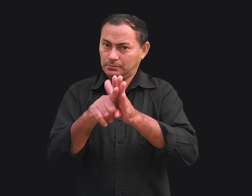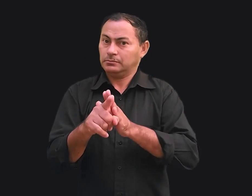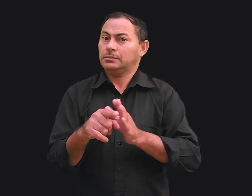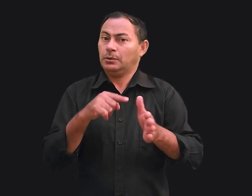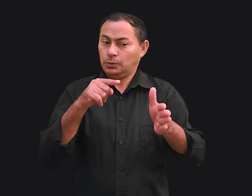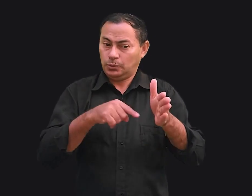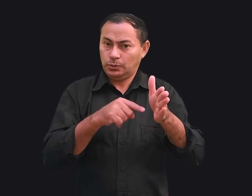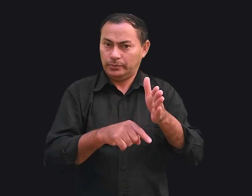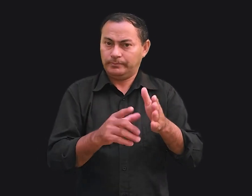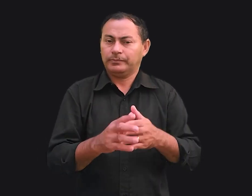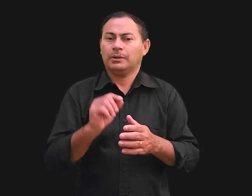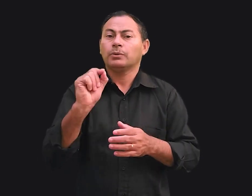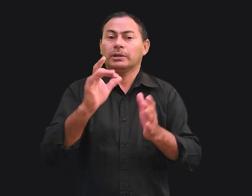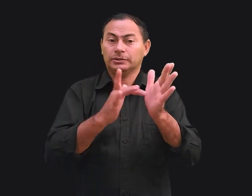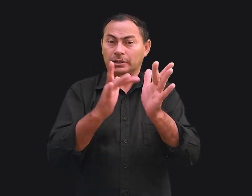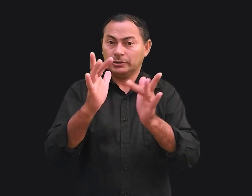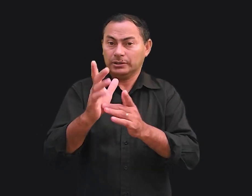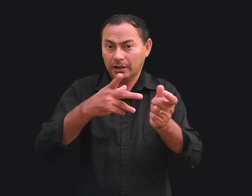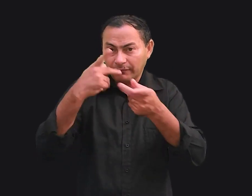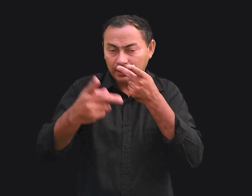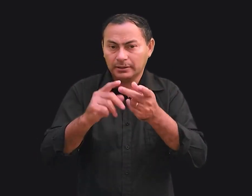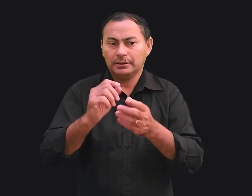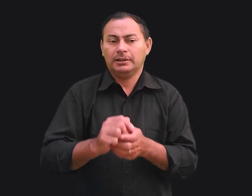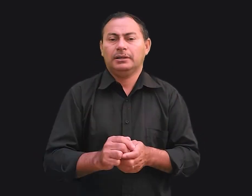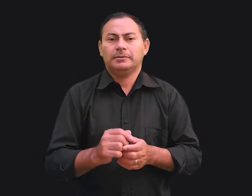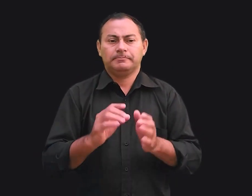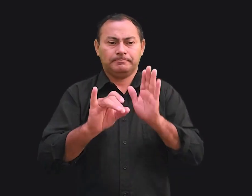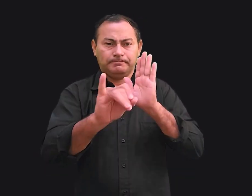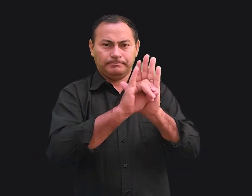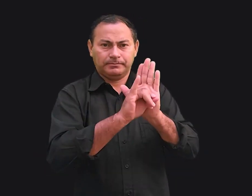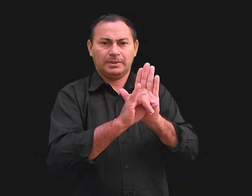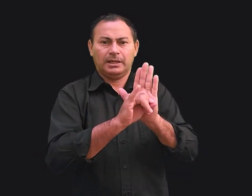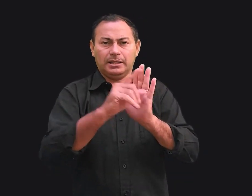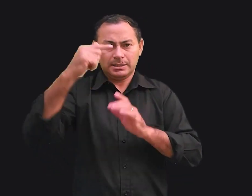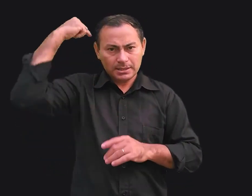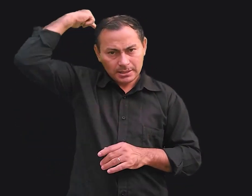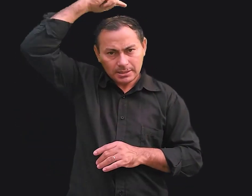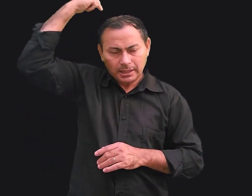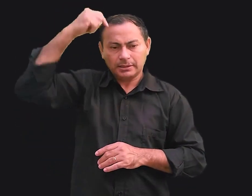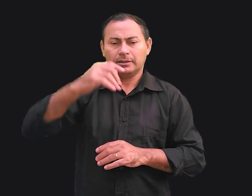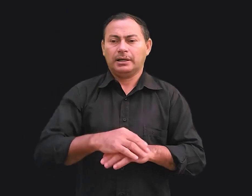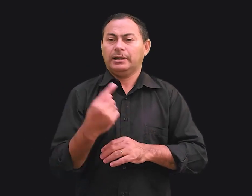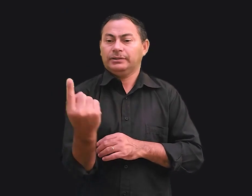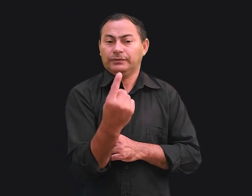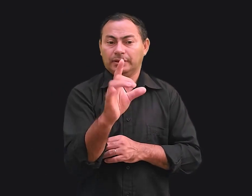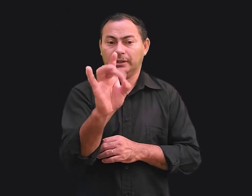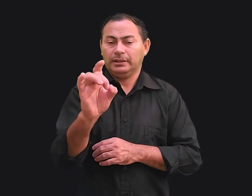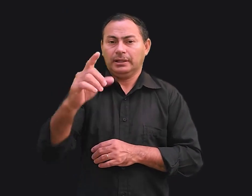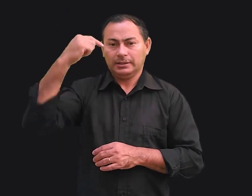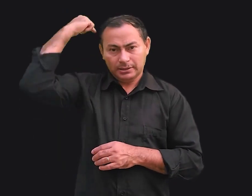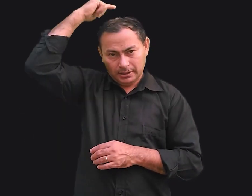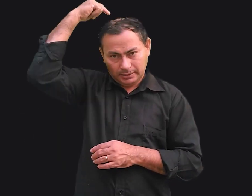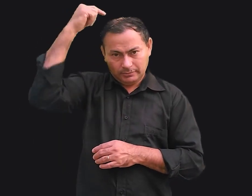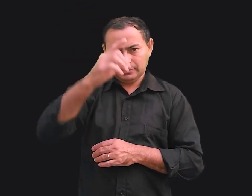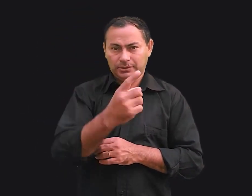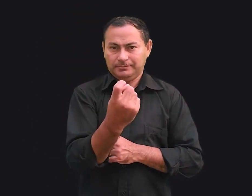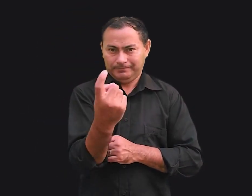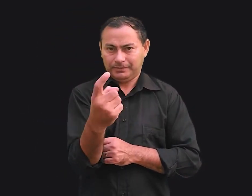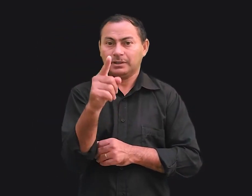muito profunda. O que Jesus está dizendo é que a identidade é sagrada, a individualidade é sagrada. Isso torna você